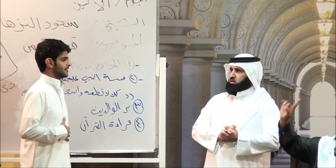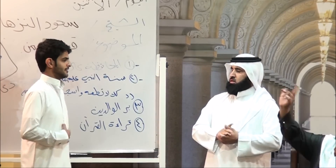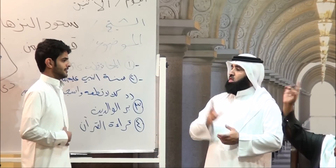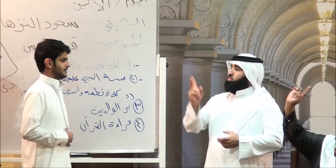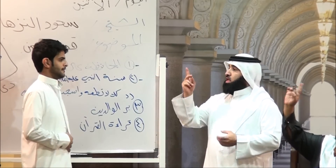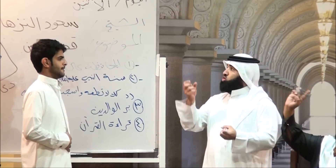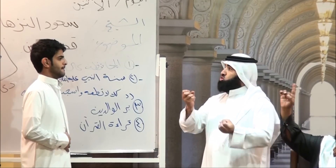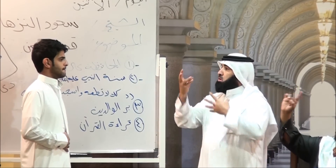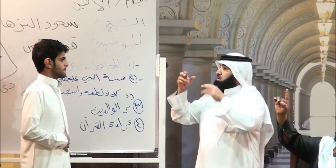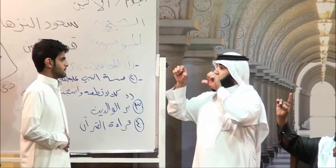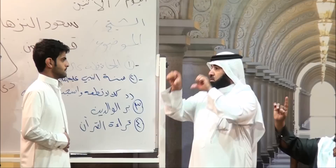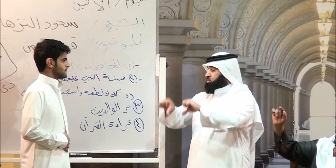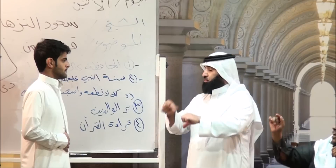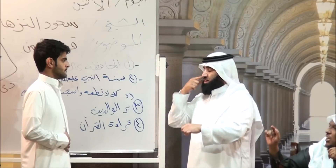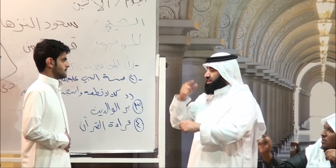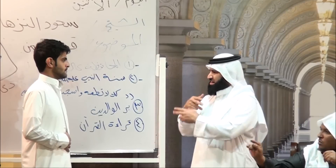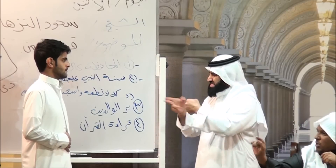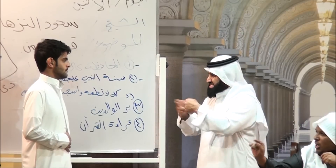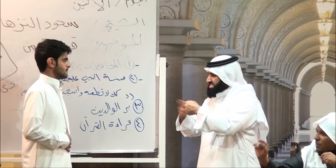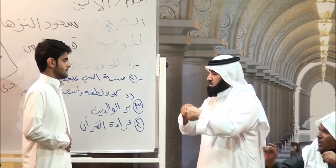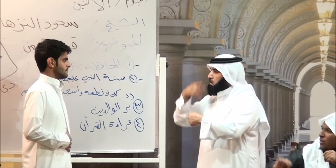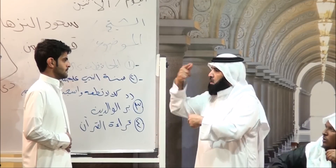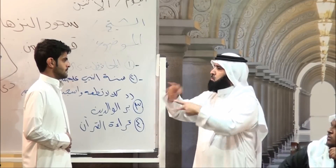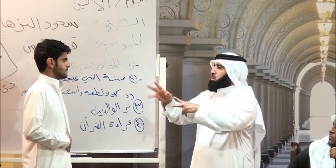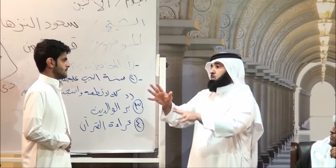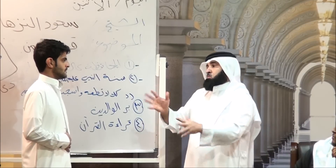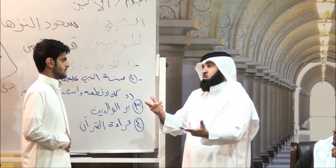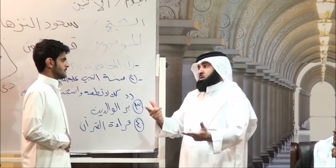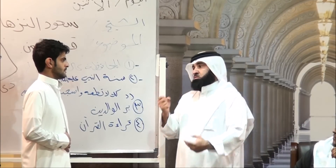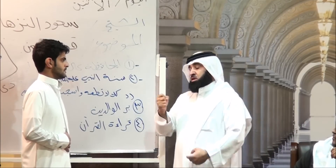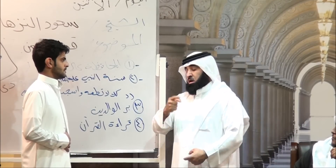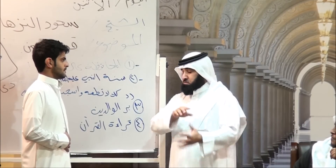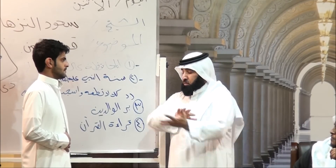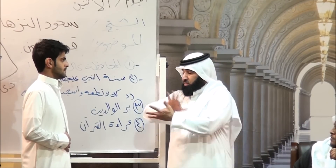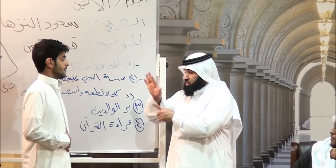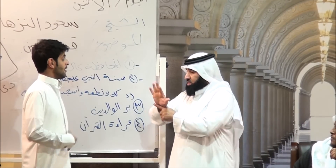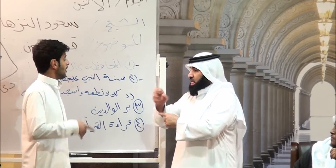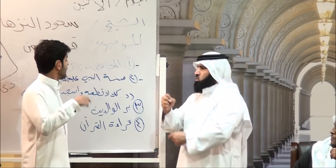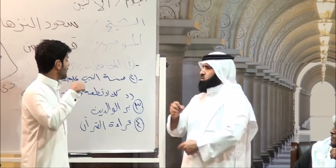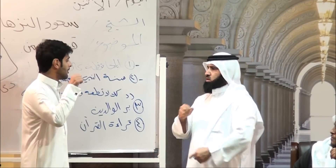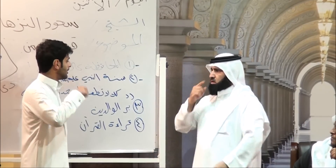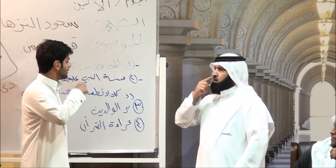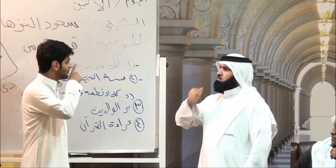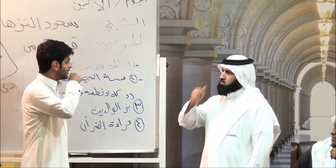وتخسر الجنة عشان ممشاك مع هذولي.